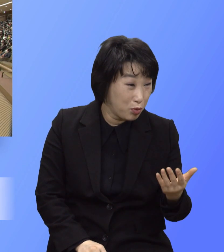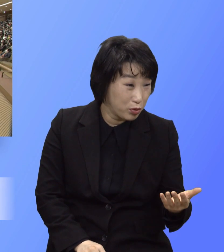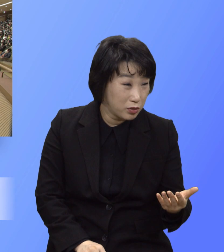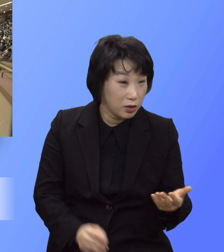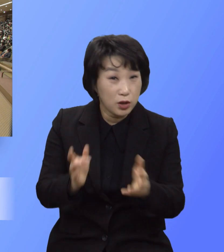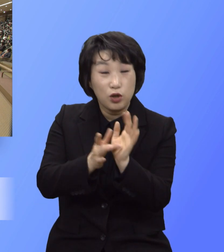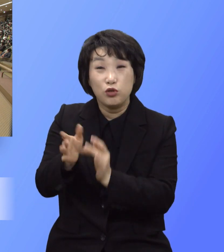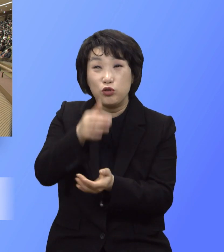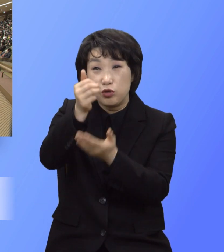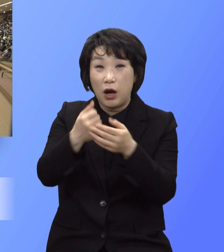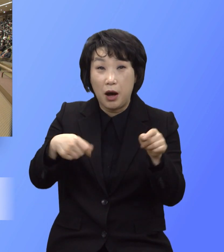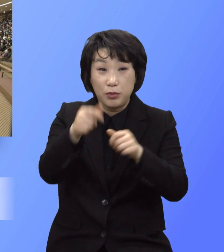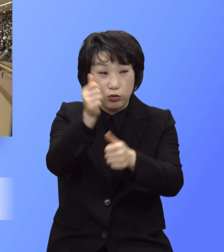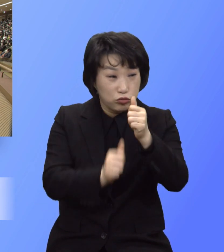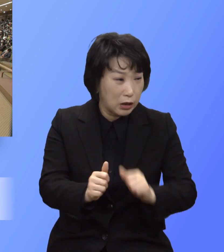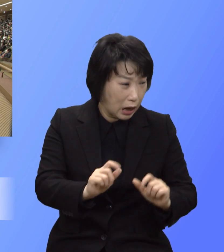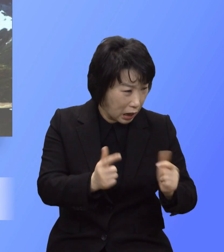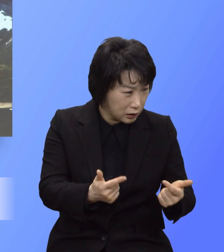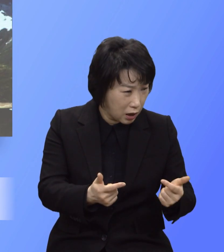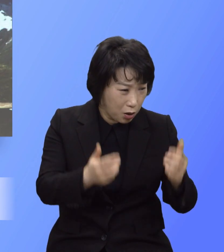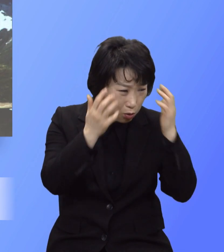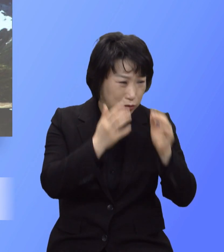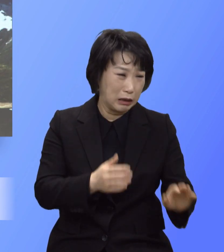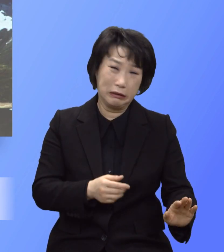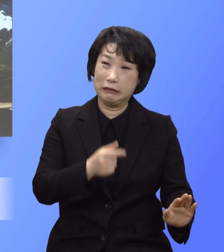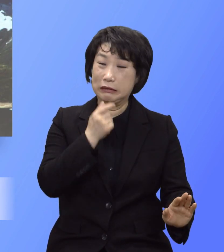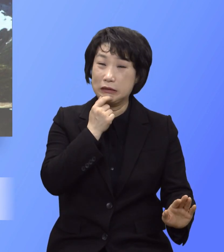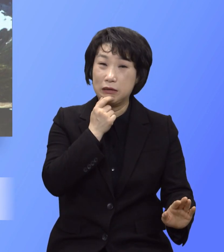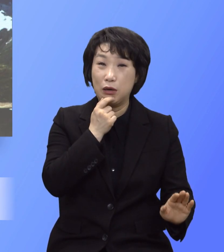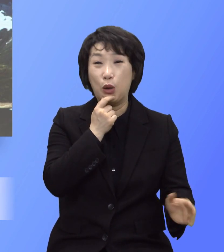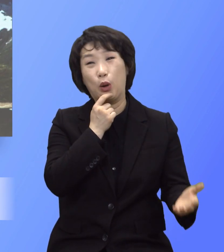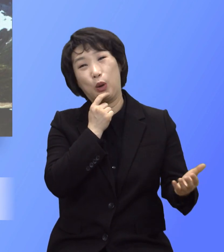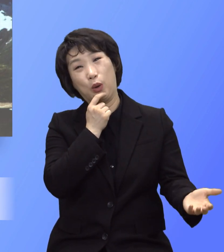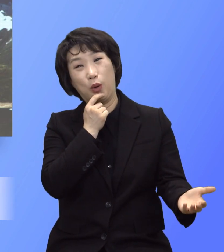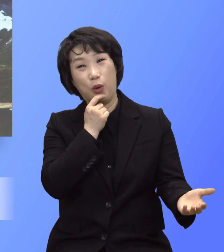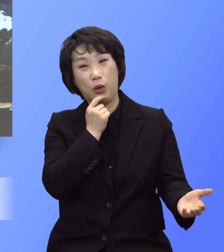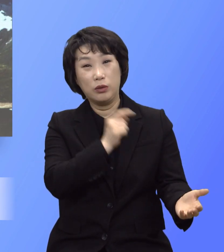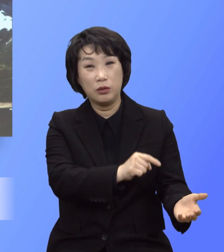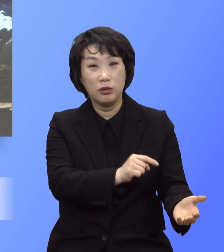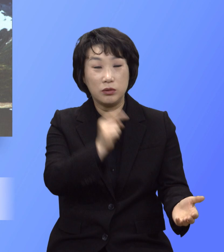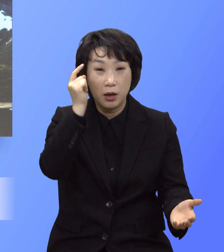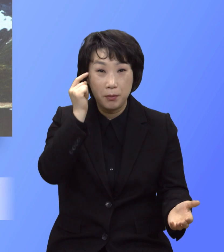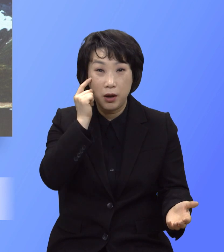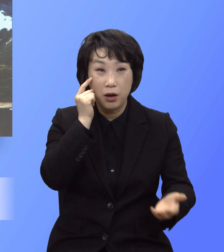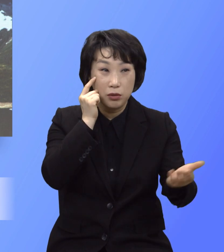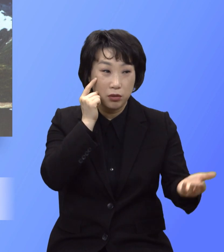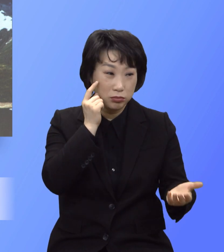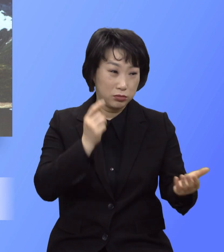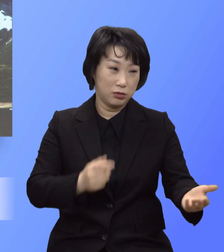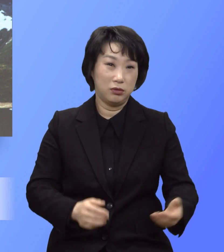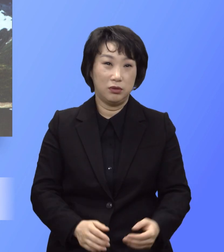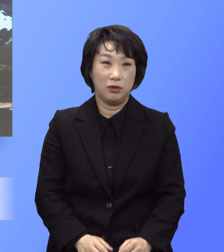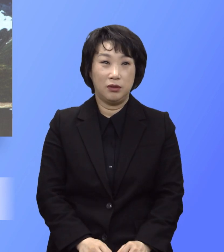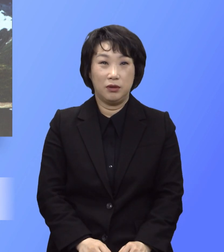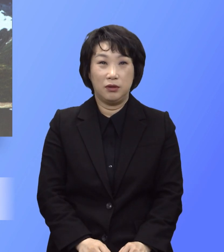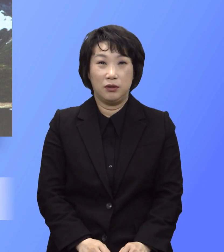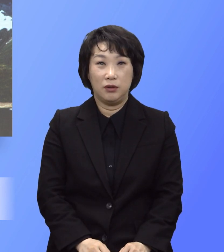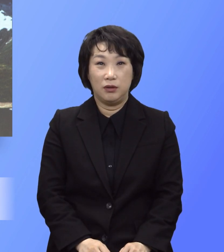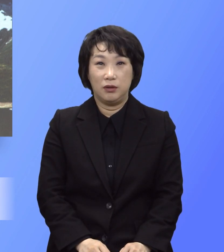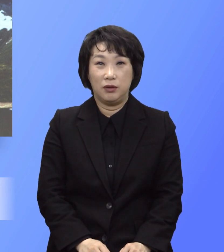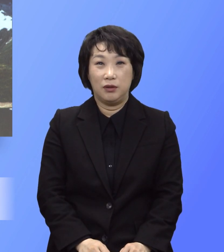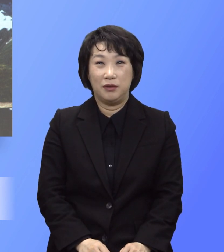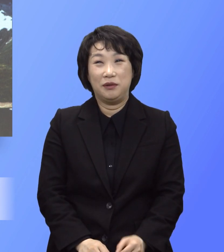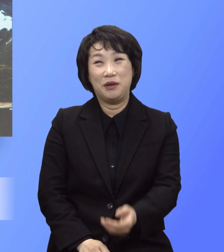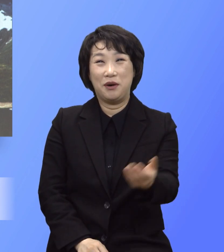그리도 함께한 후사가 고난받으려고 하겠는가 생각해보세요. 후사가 되기 위해서